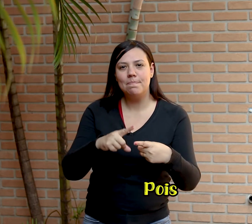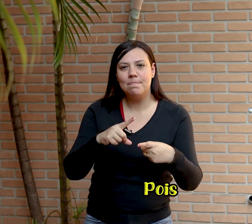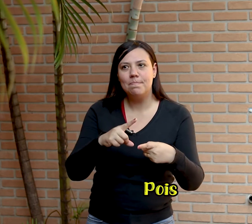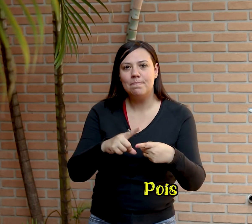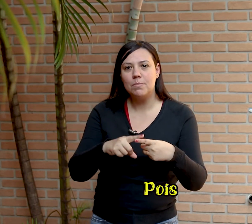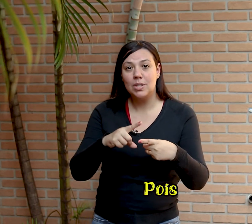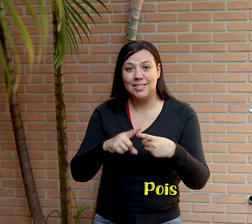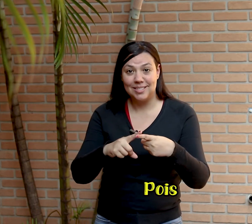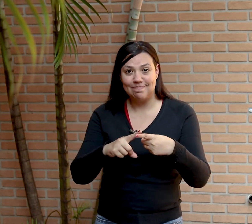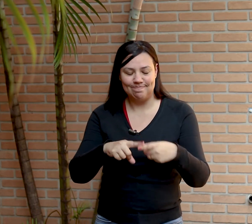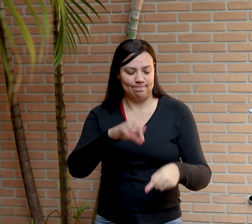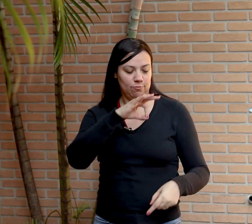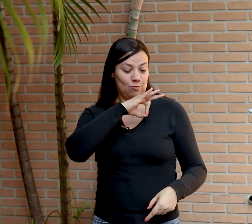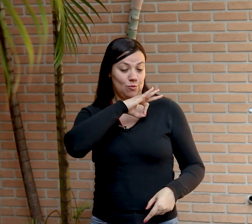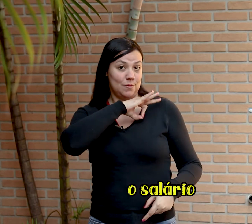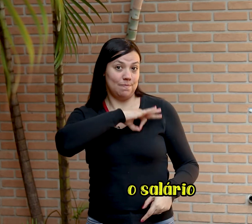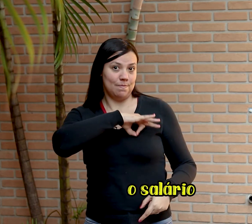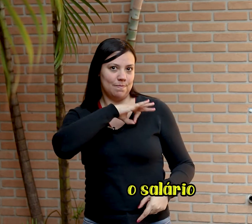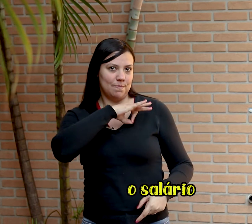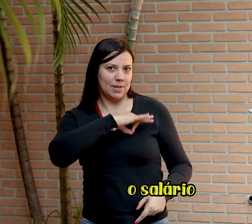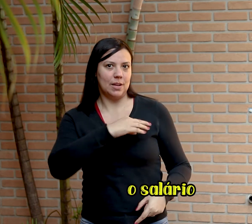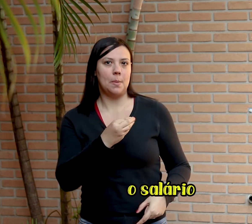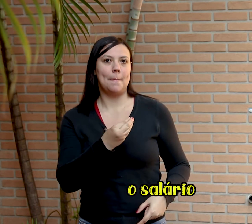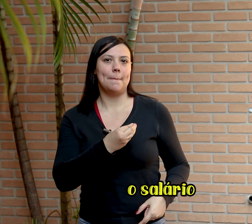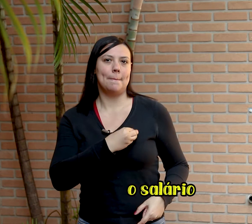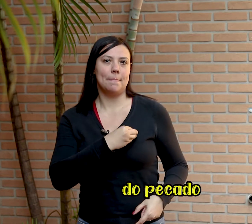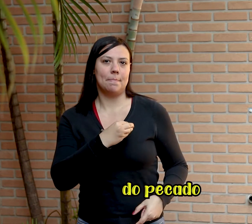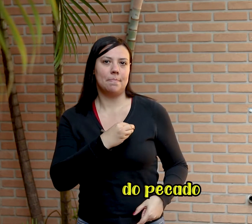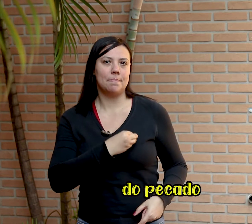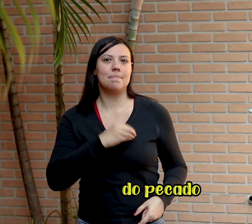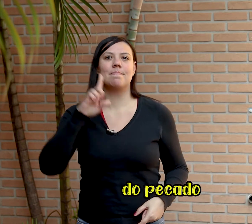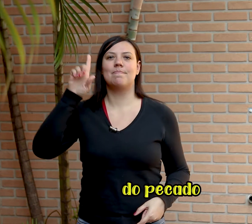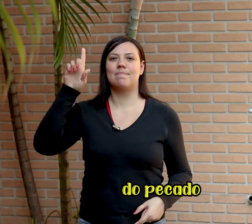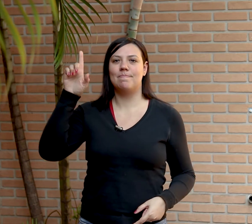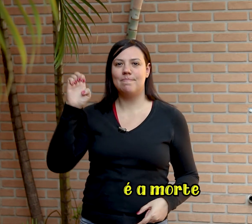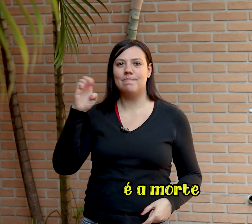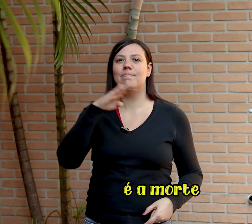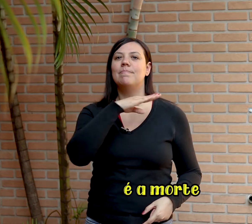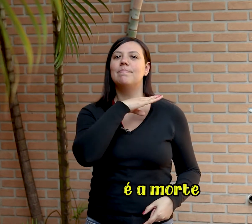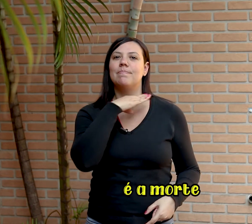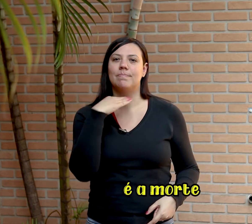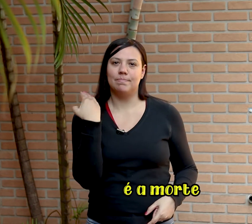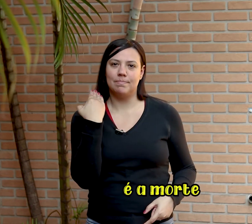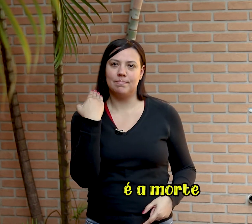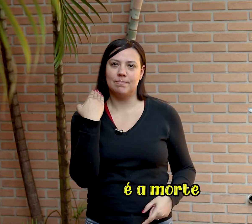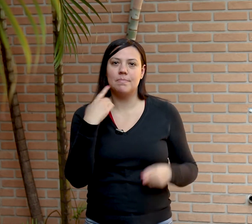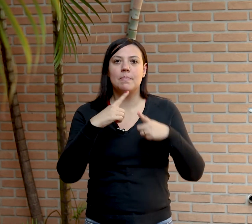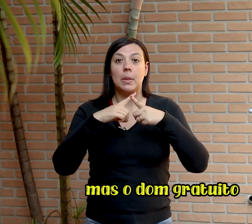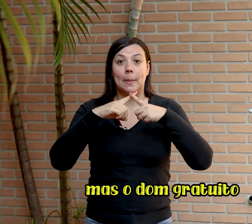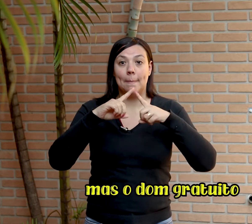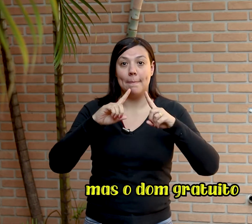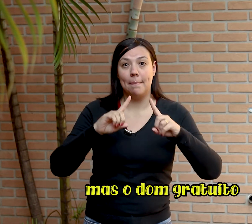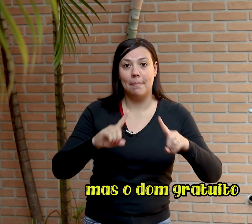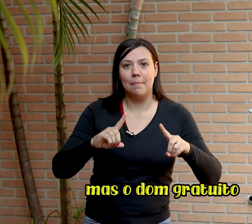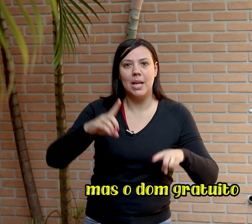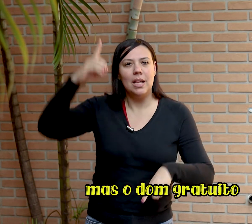Pois o salário do pecado é a morte. Mas o